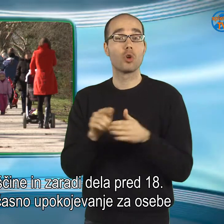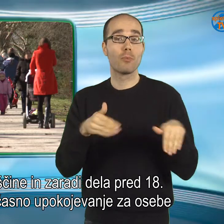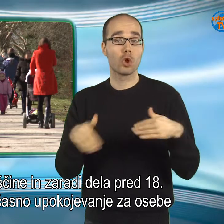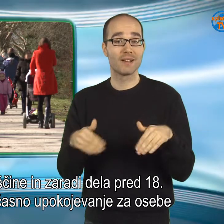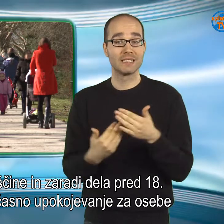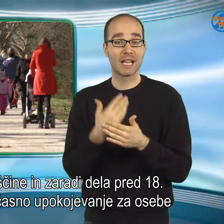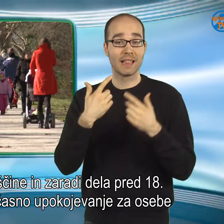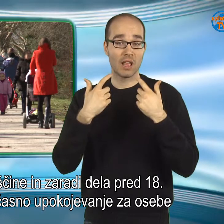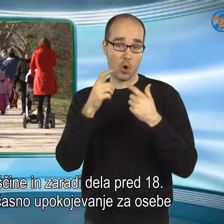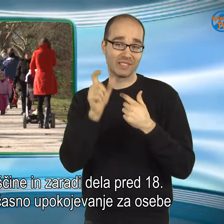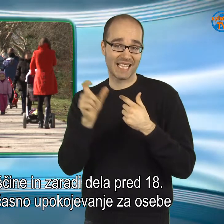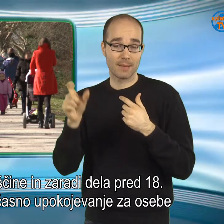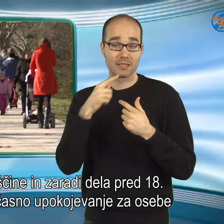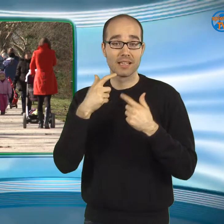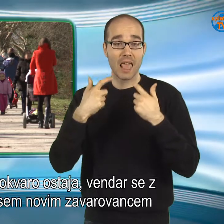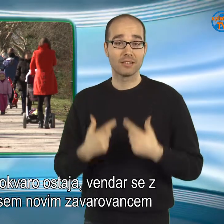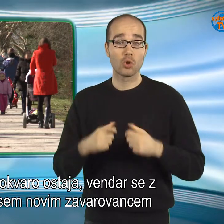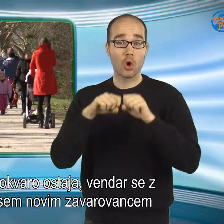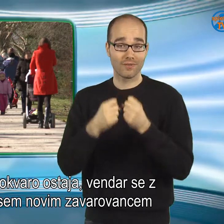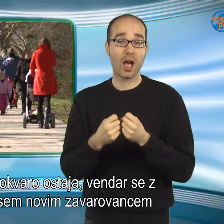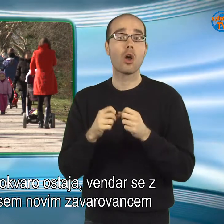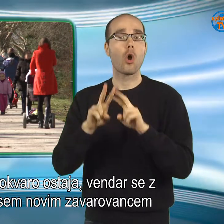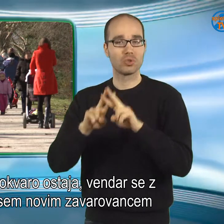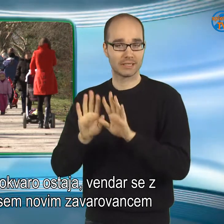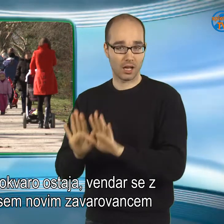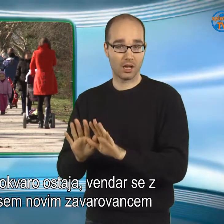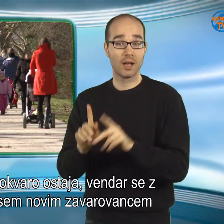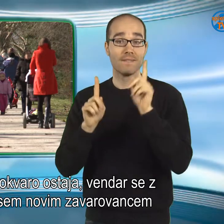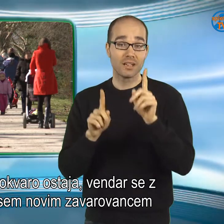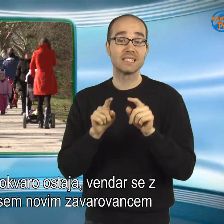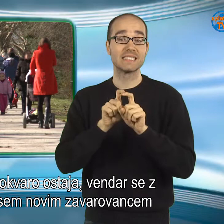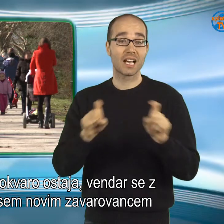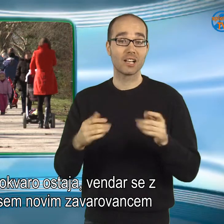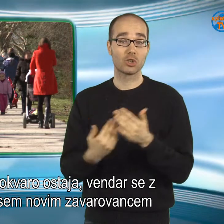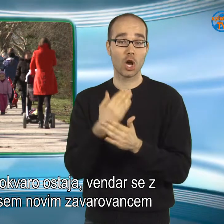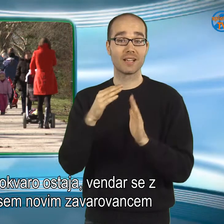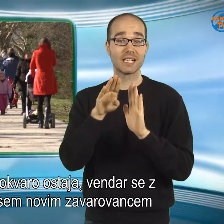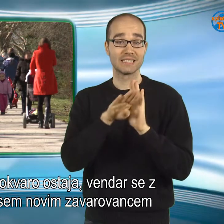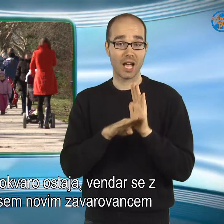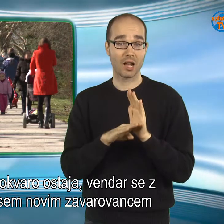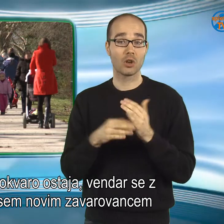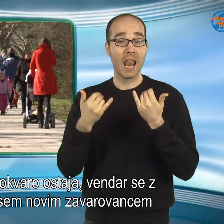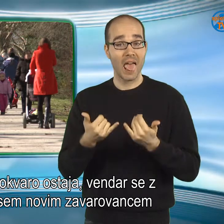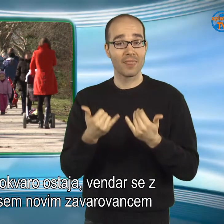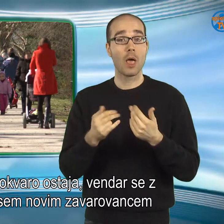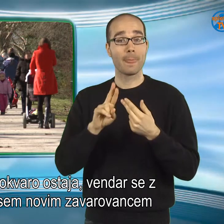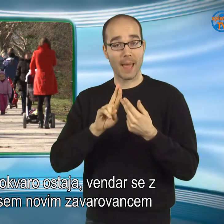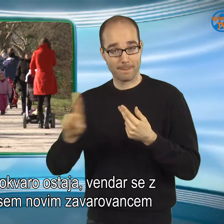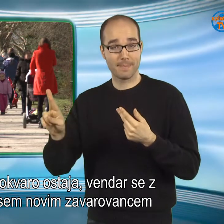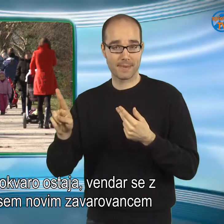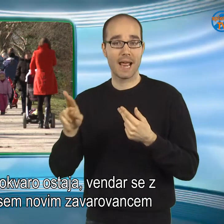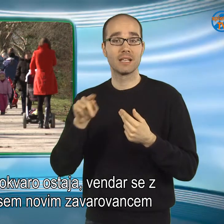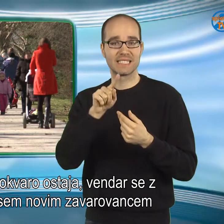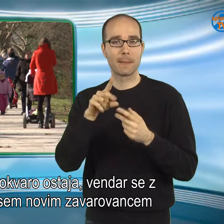Predčasno upokojevanje za osebe s telesno okvaro ostaja, vendar se s ZPIZ-2 vsem novim zavarovancem